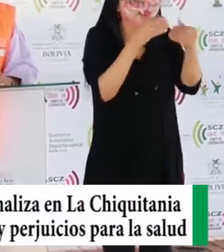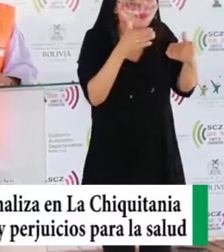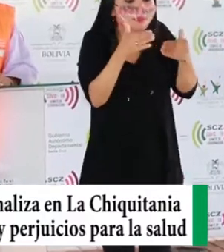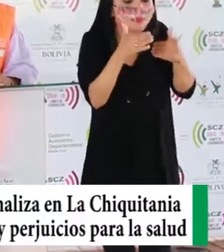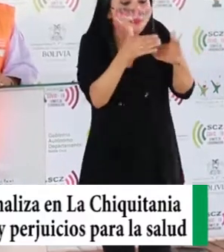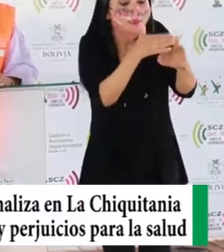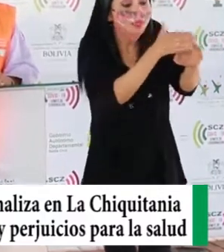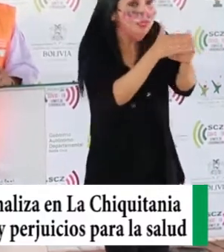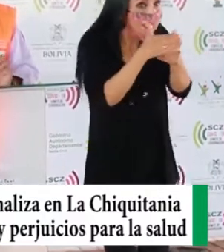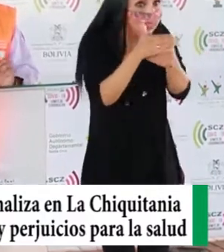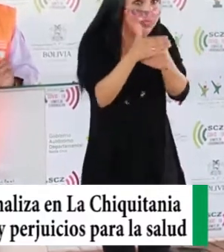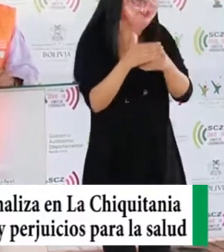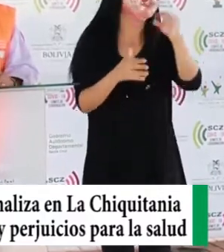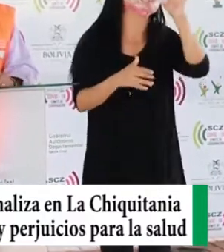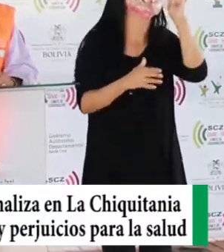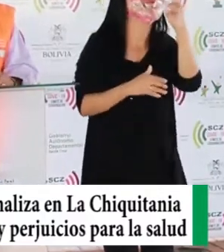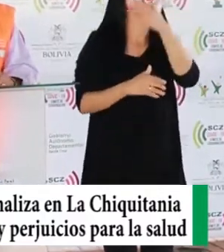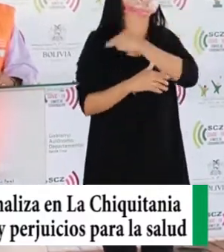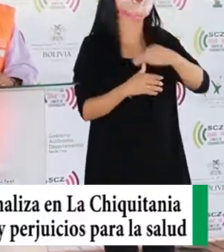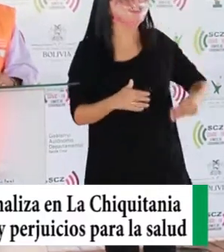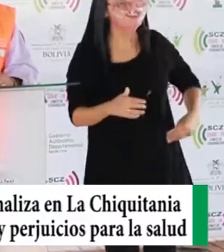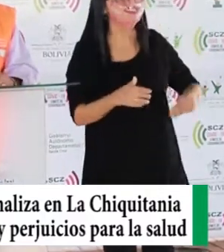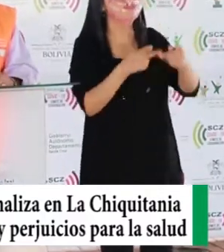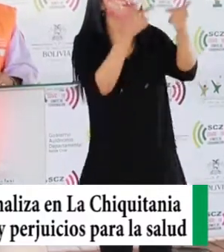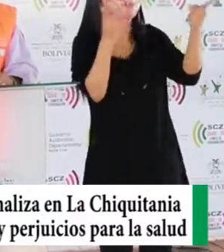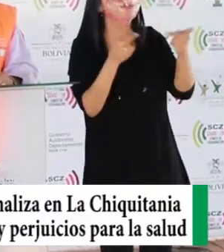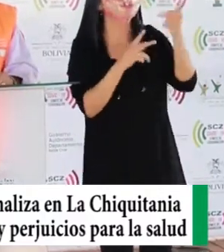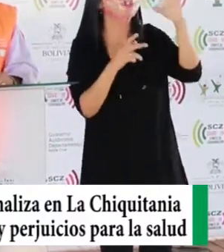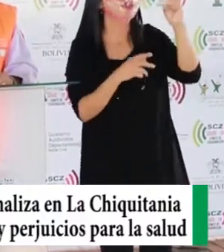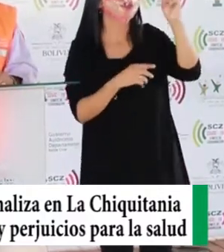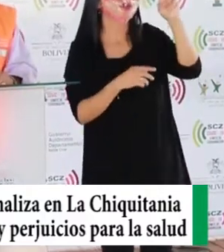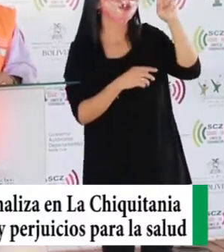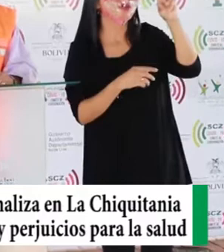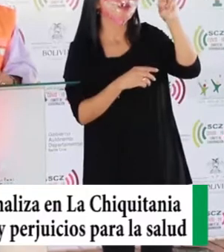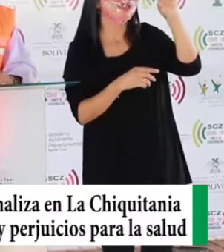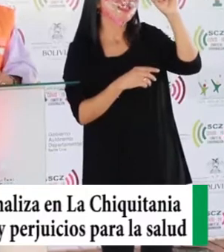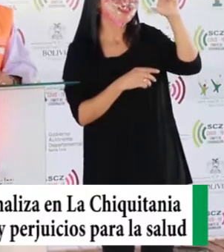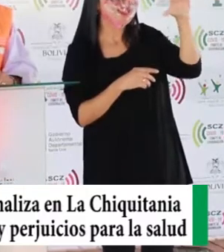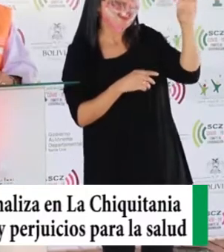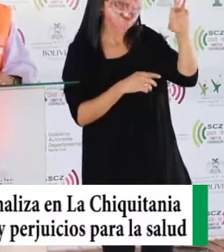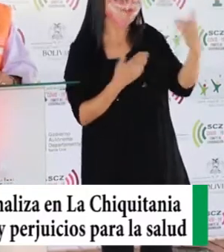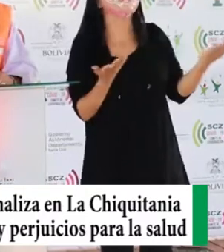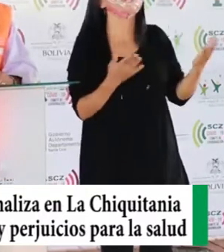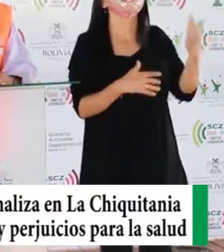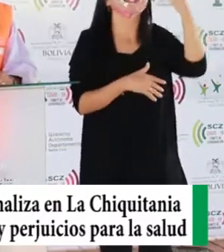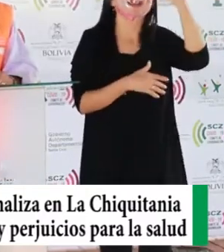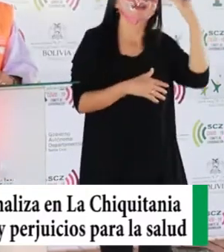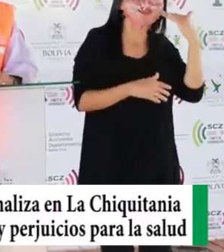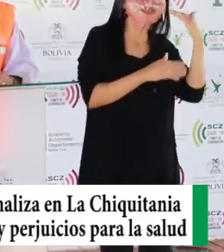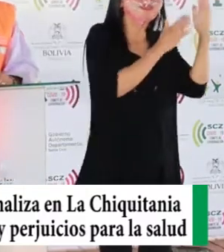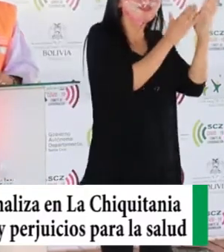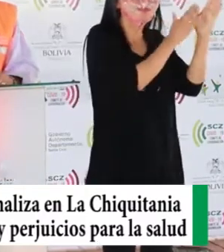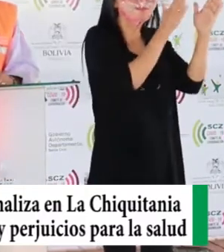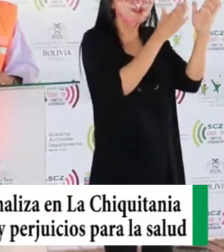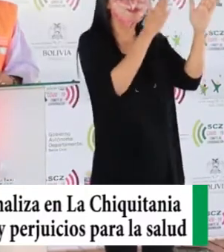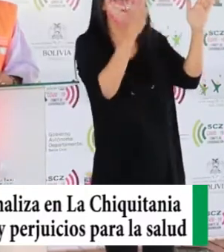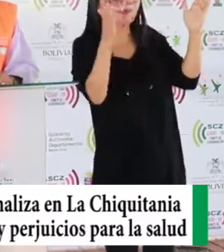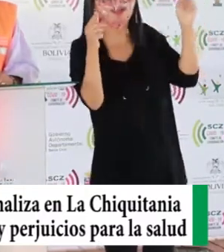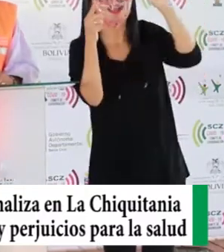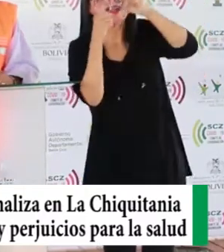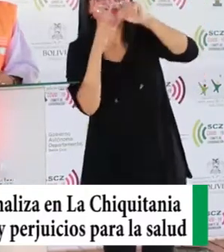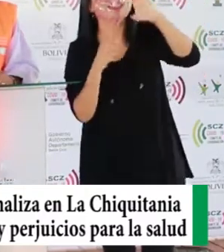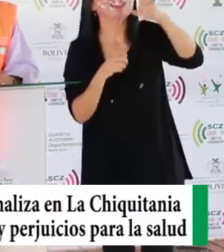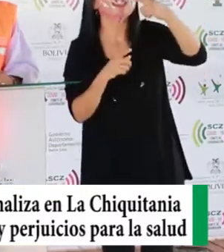cercanos, esto quiere decir los 7 municipios de la provincia de Cordillera, empezando desde Cabeza hasta terminar en Charagua. Sabemos que